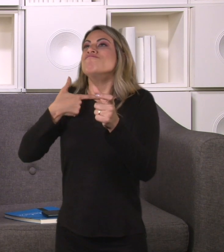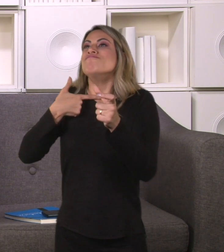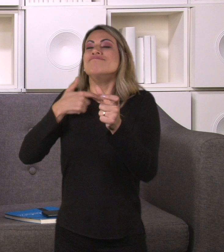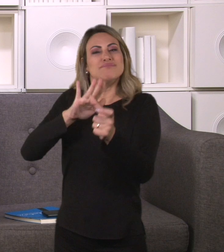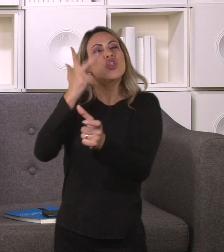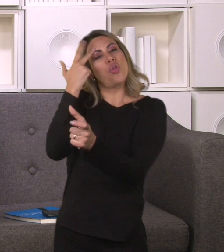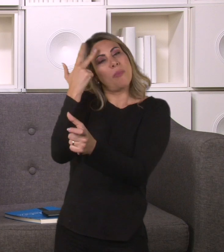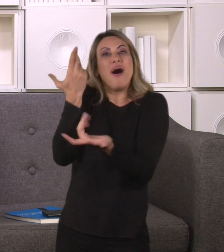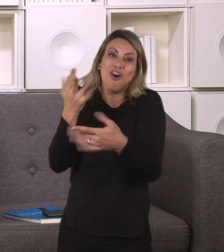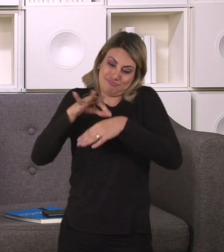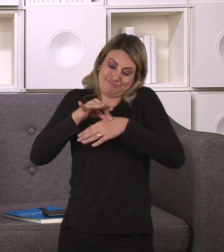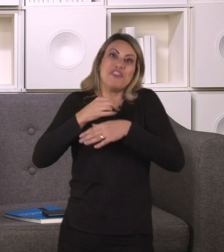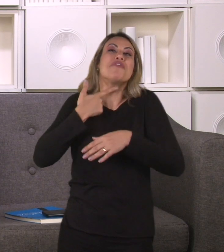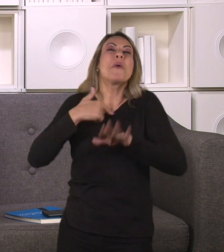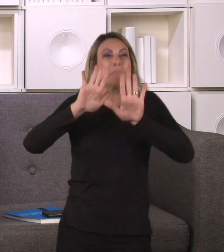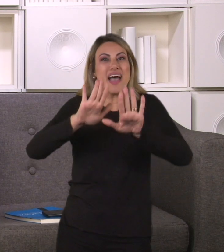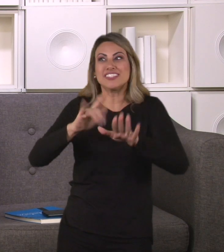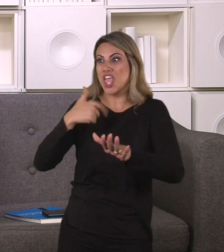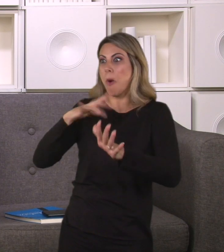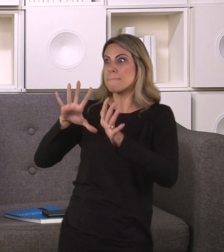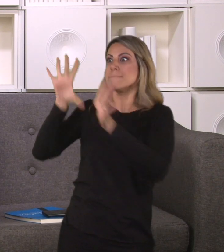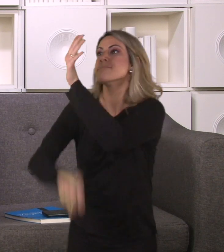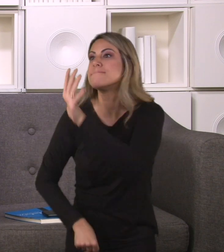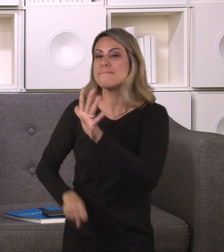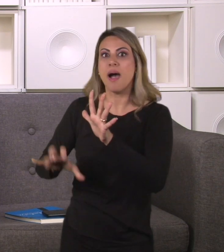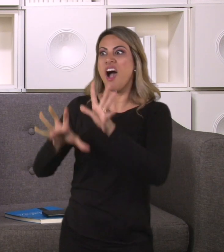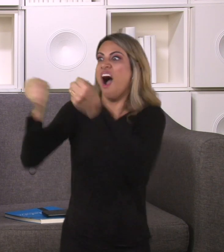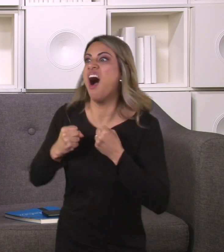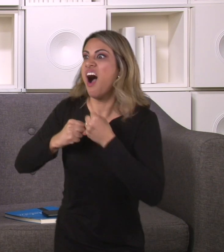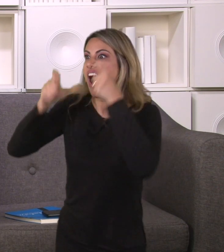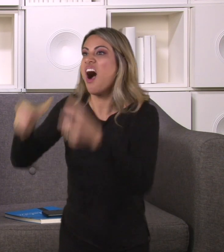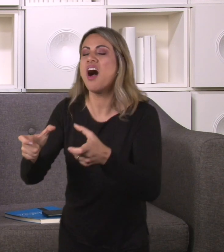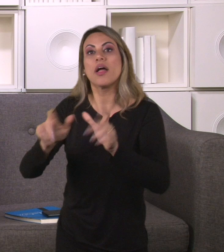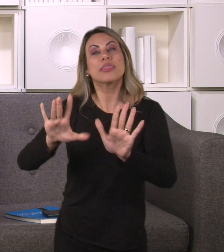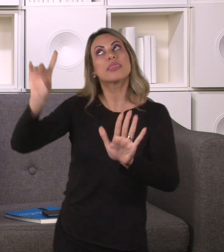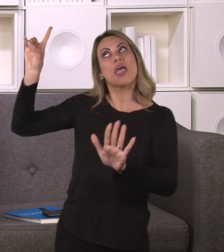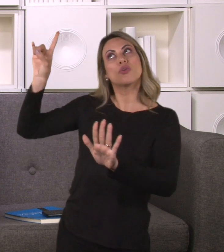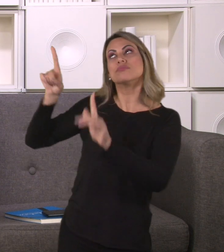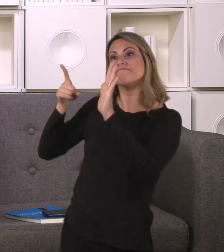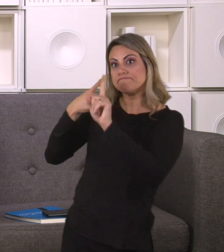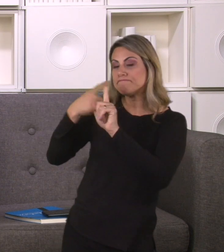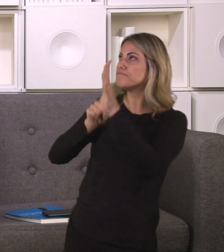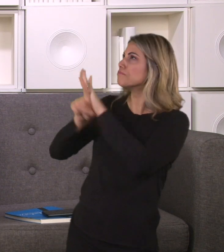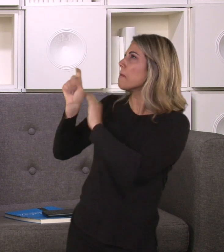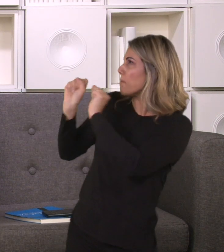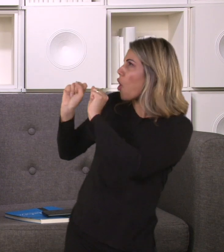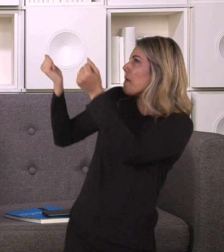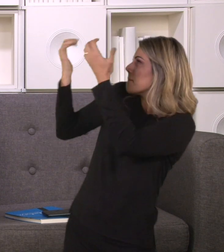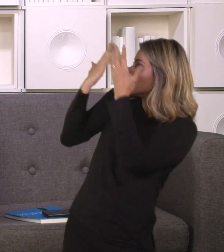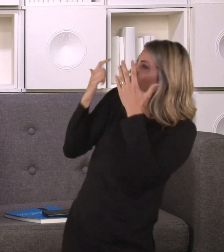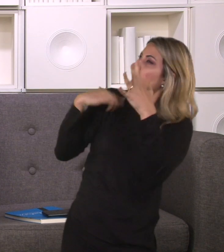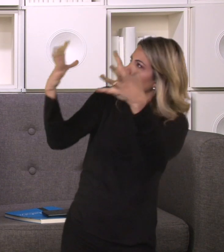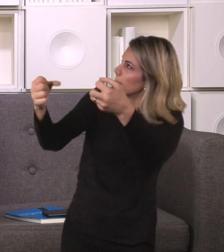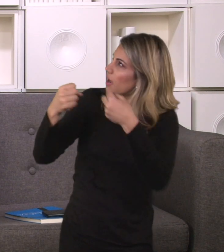ser acessado com a bênção de Deus, com a autorização de Deus. O que Jesus está dizendo é, eu não quero ter na minha mão